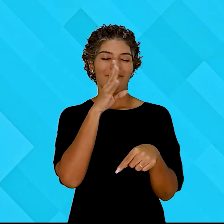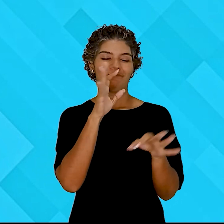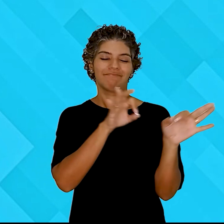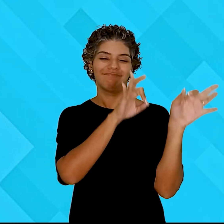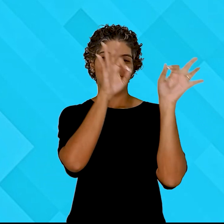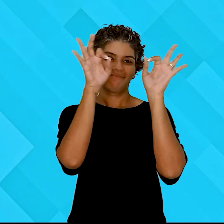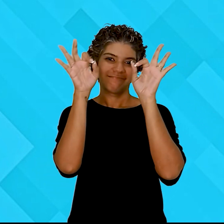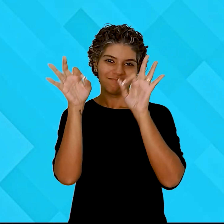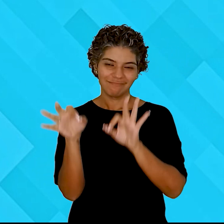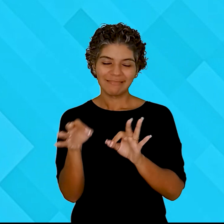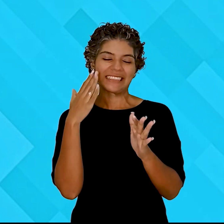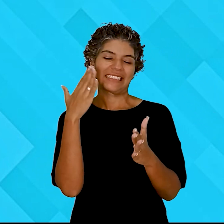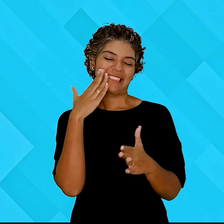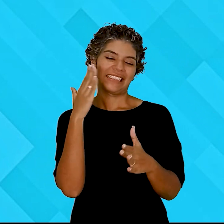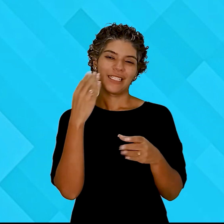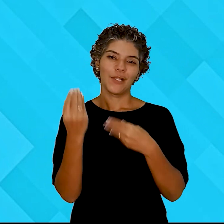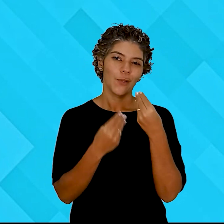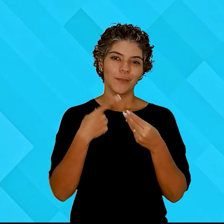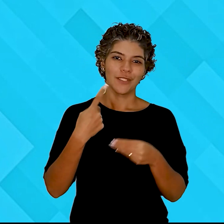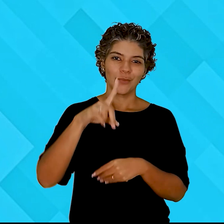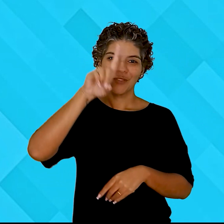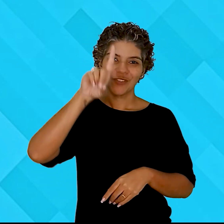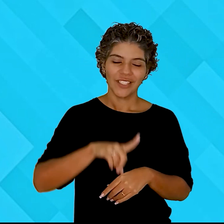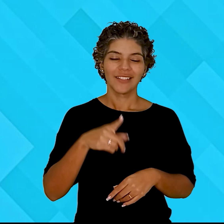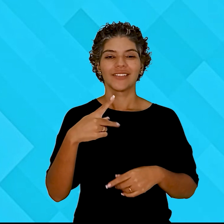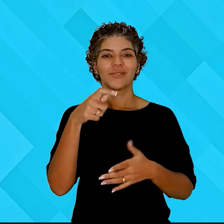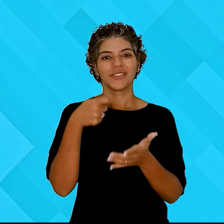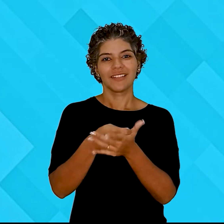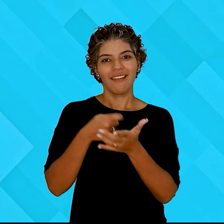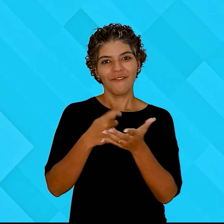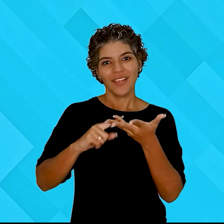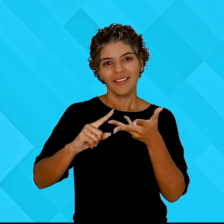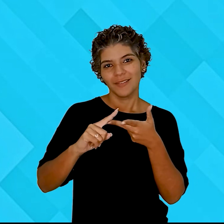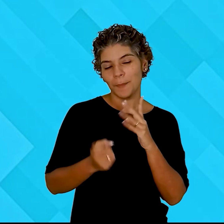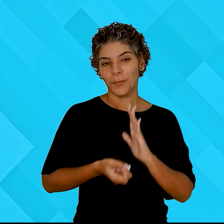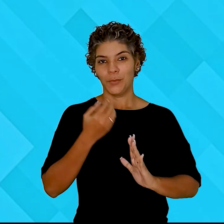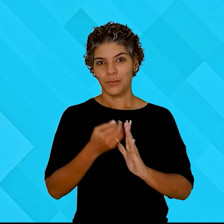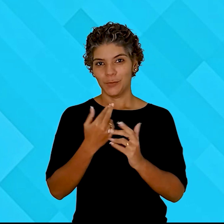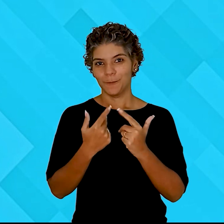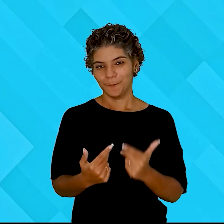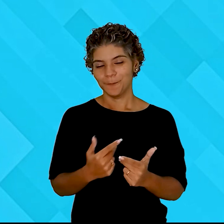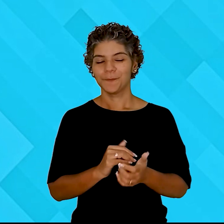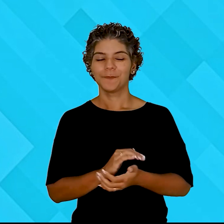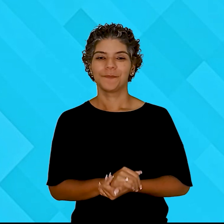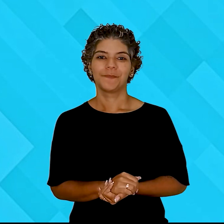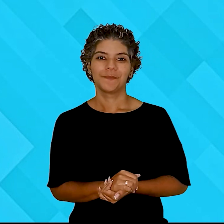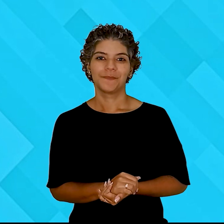nos seus deveres e as suas obrigações como um produtor cultural. Então, Gustavo, mais uma vez a gente te agradece